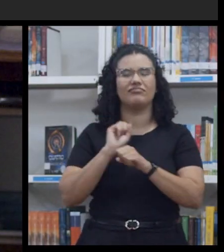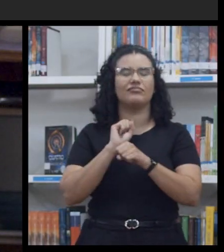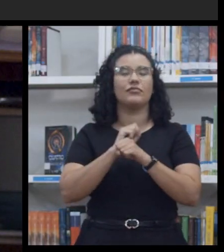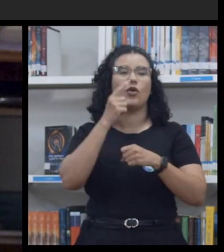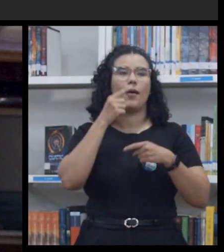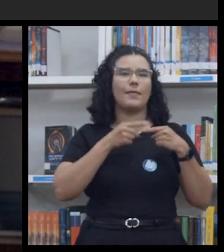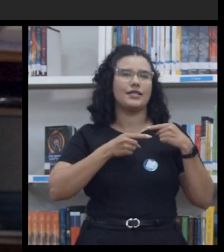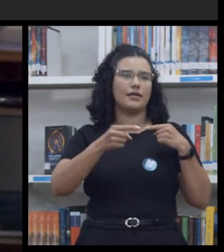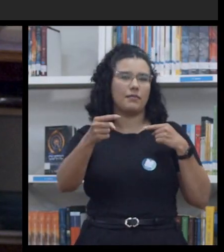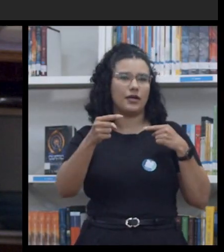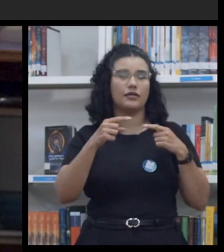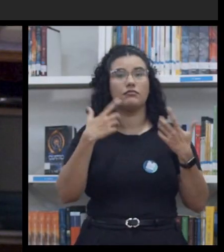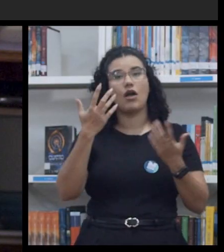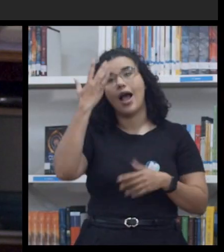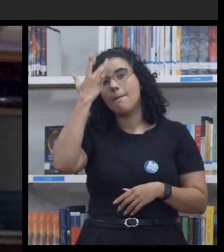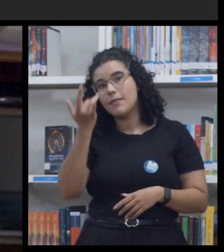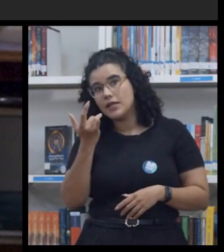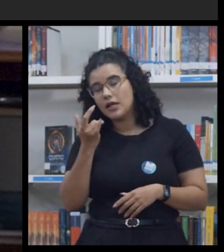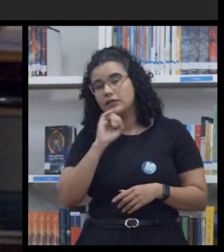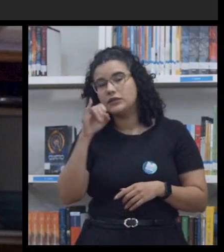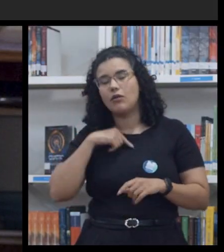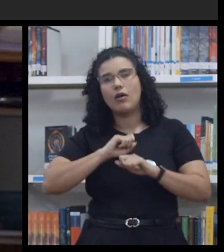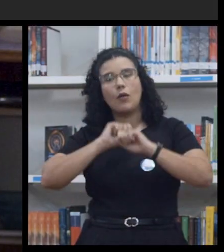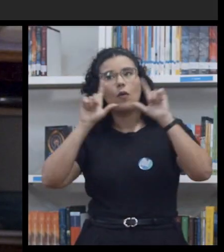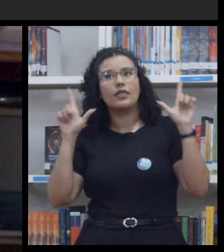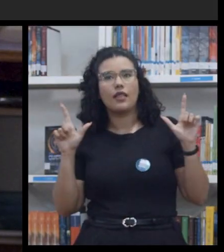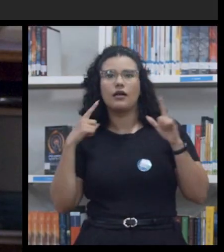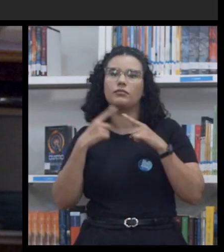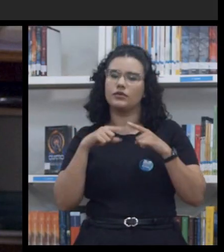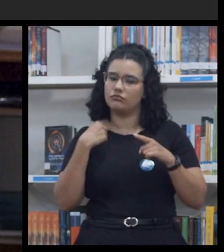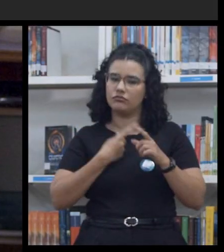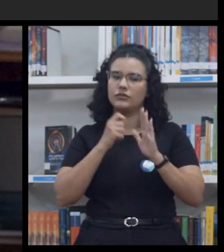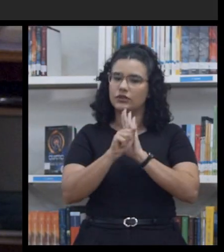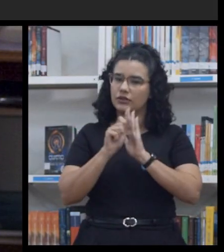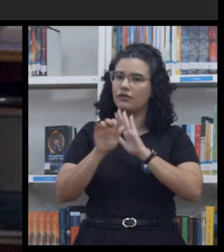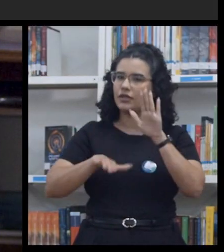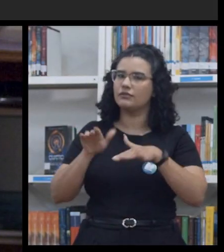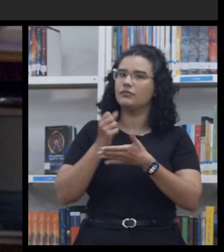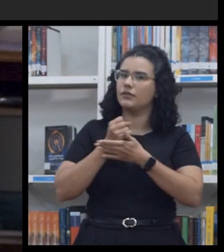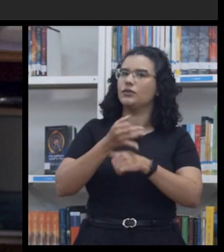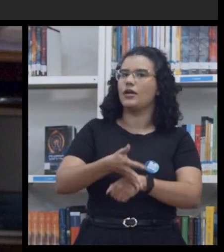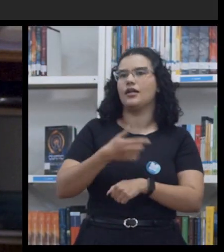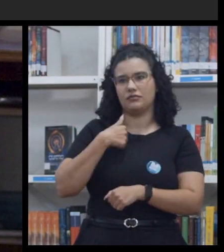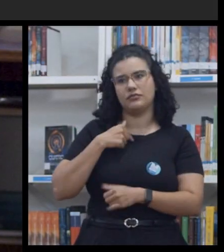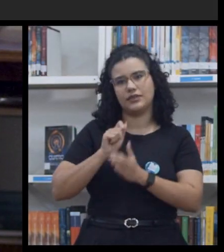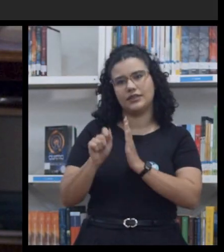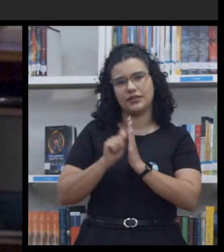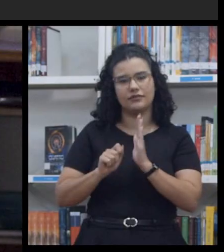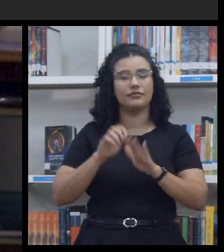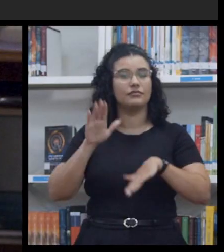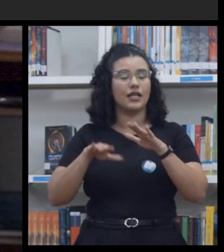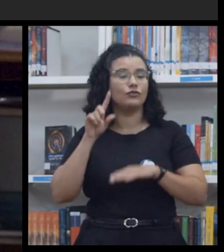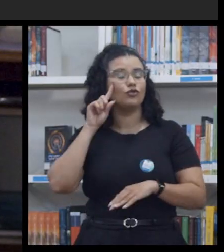semana, amanhã, quando eu estiver acordada, porque a gente escreve de madrugada, né? Eu escrevo. Aí no